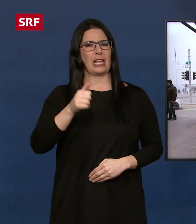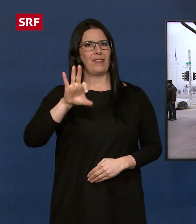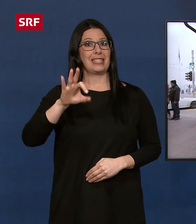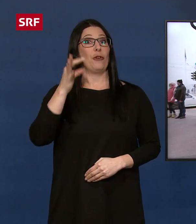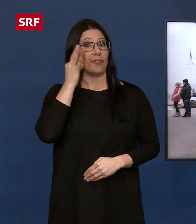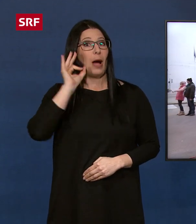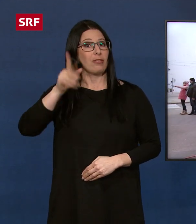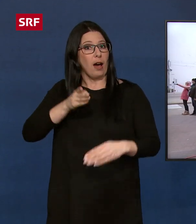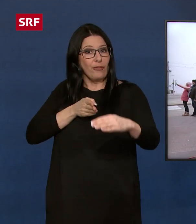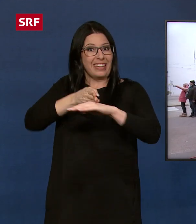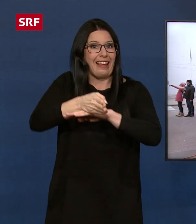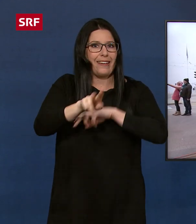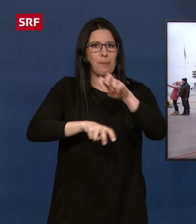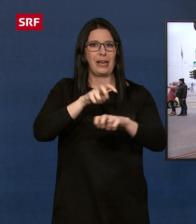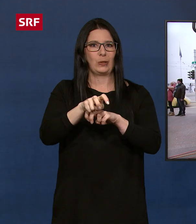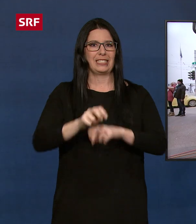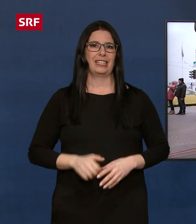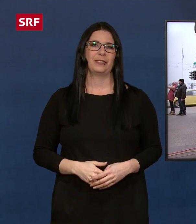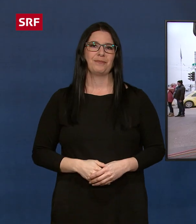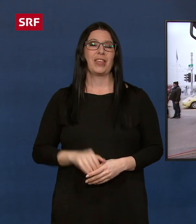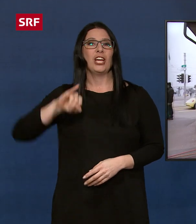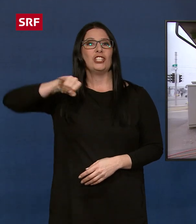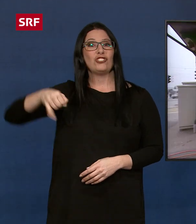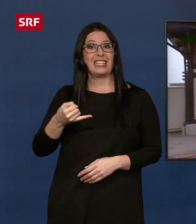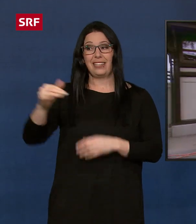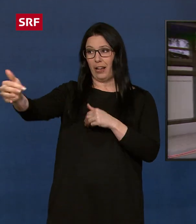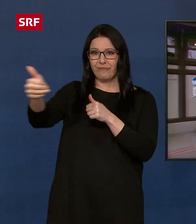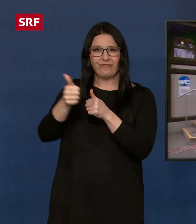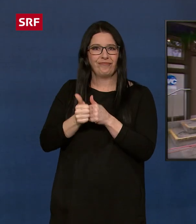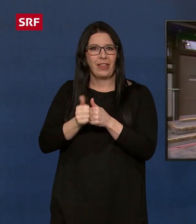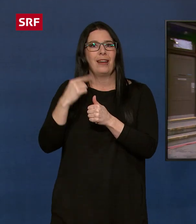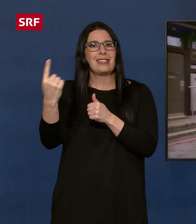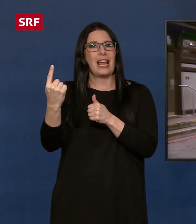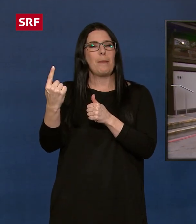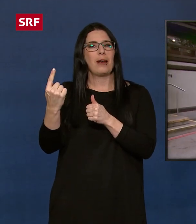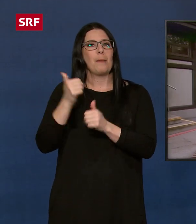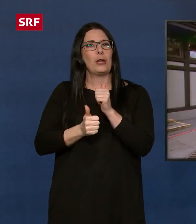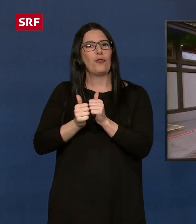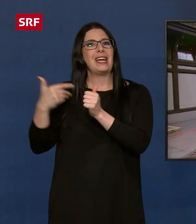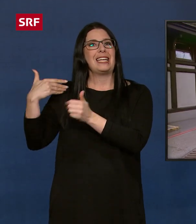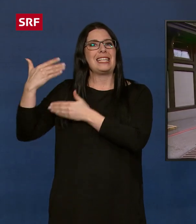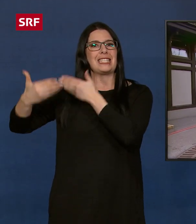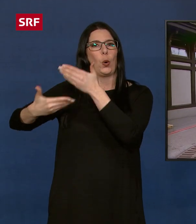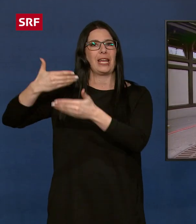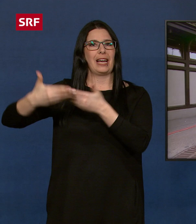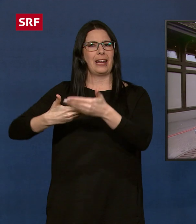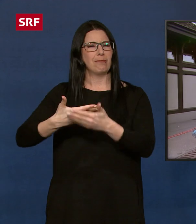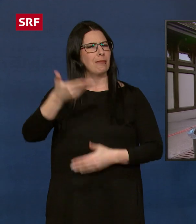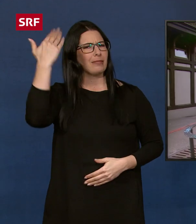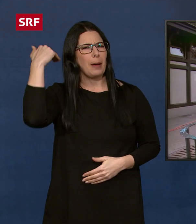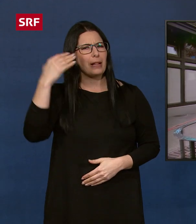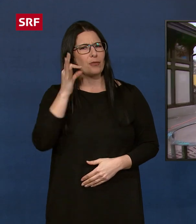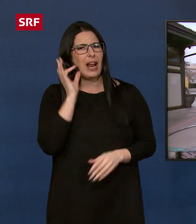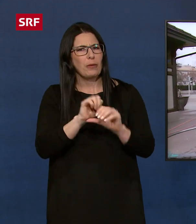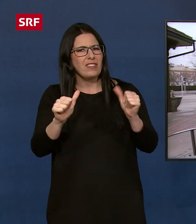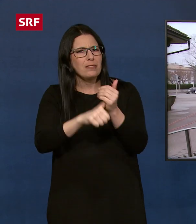brauchen durften. Jessica ist jetzt bei mir, ist Historikerin. Wo sind denn Frauen früher aufs